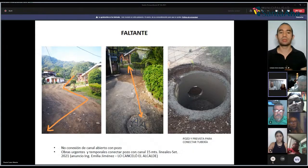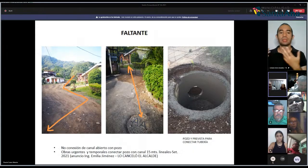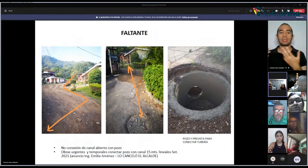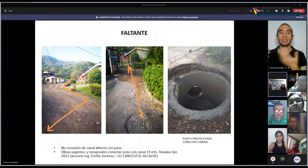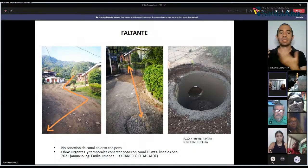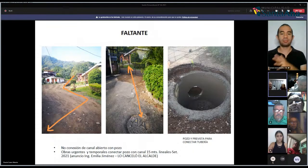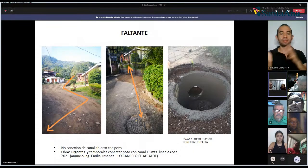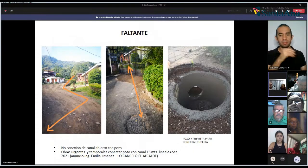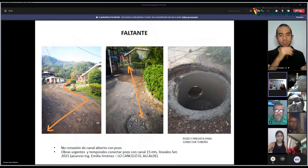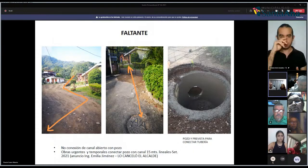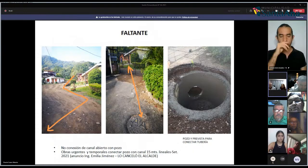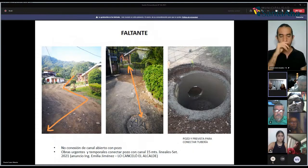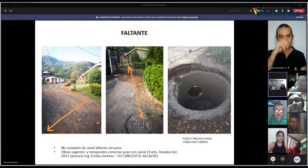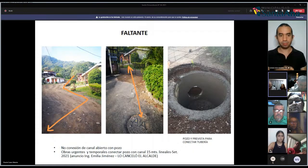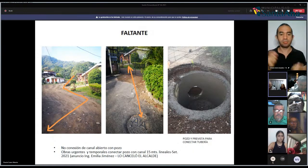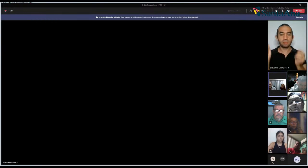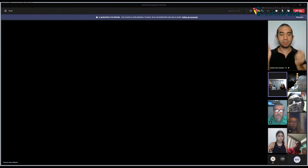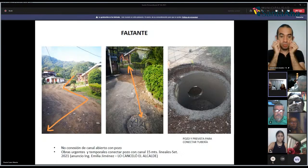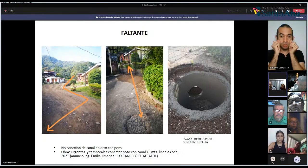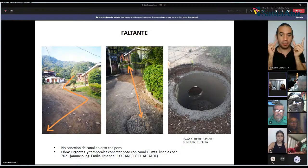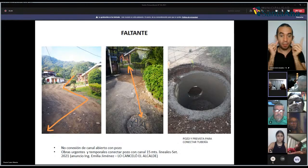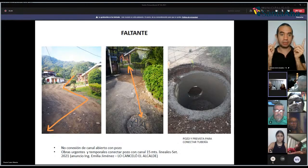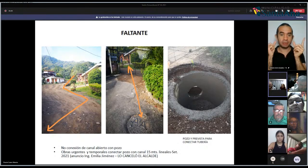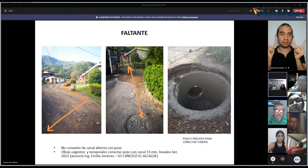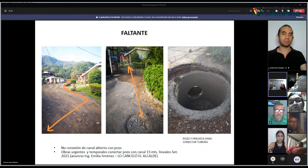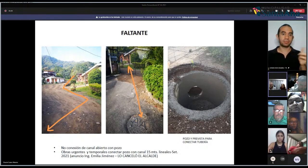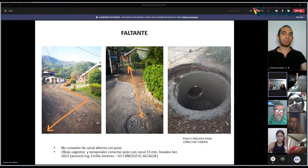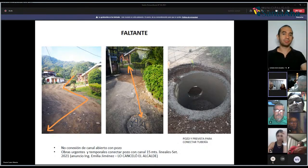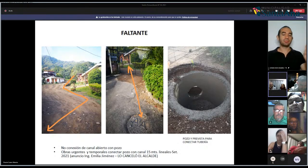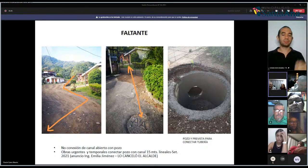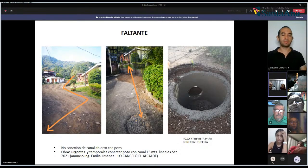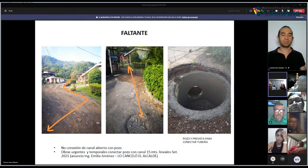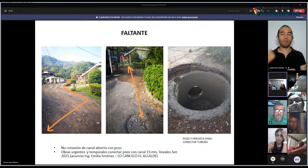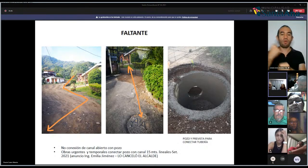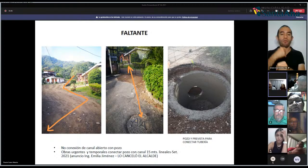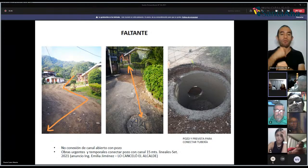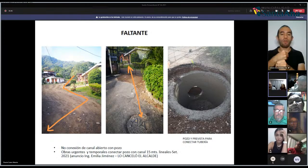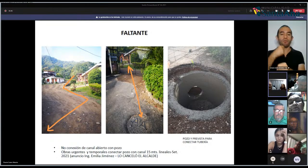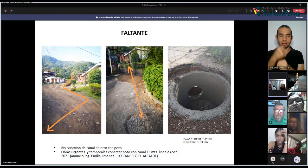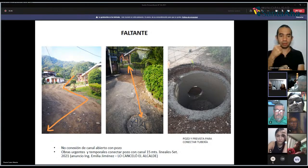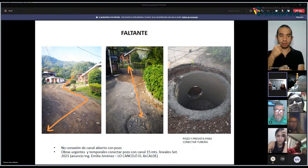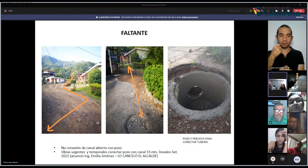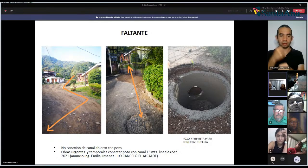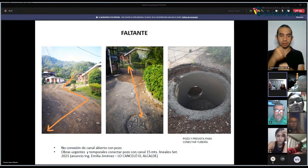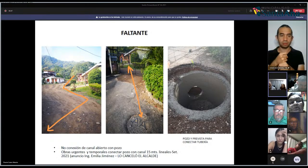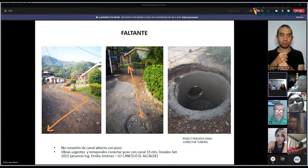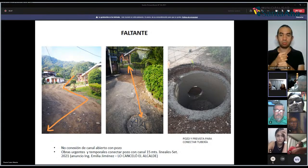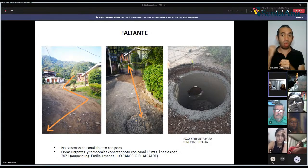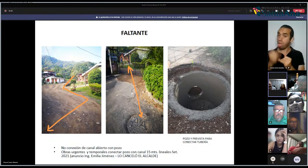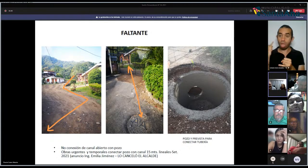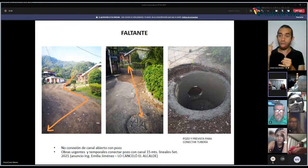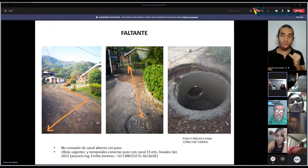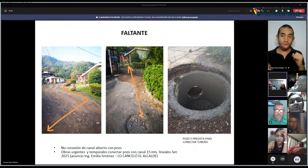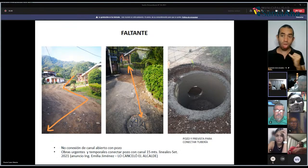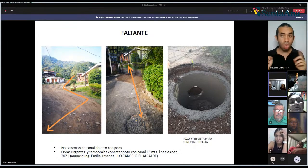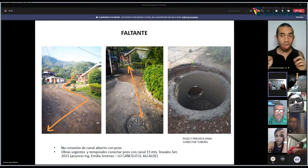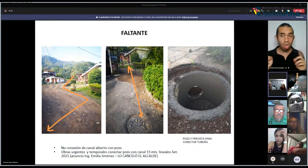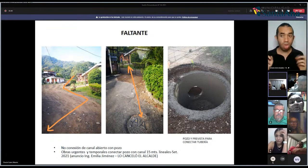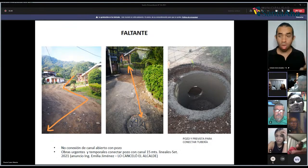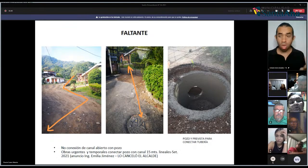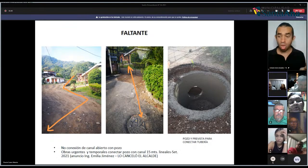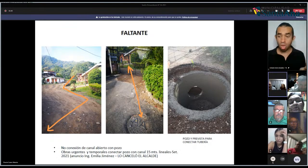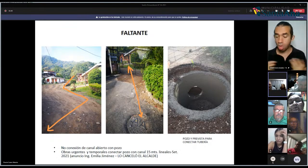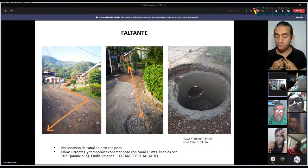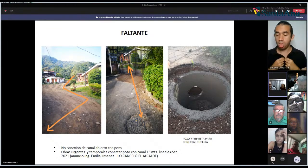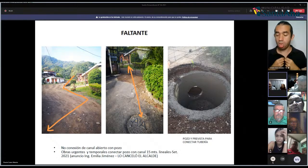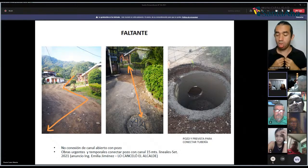sorpresa que nos llevamos es que las obras este no se concluyeron este entendíamos nosotros desde un